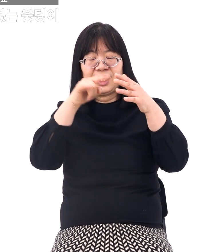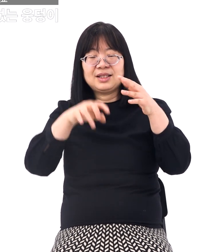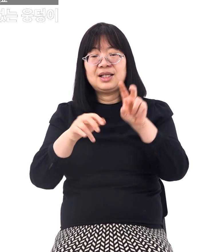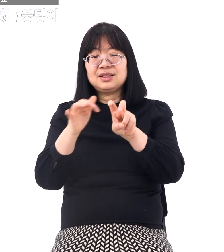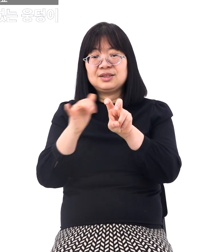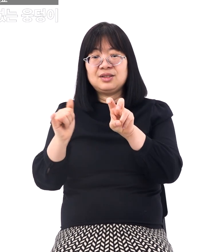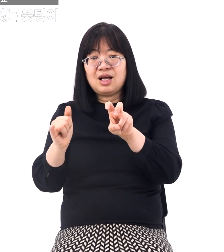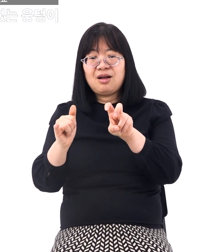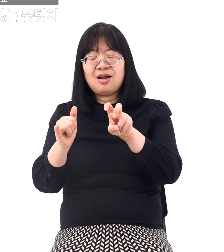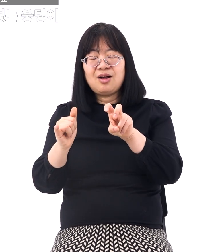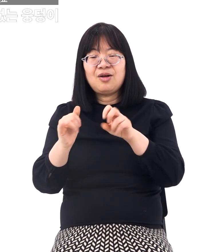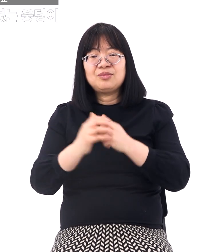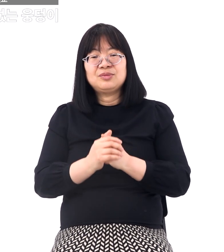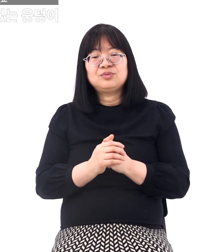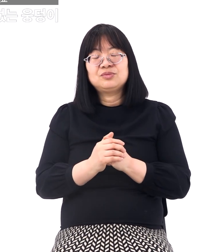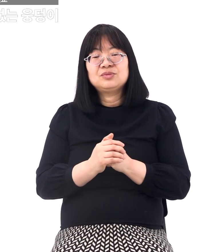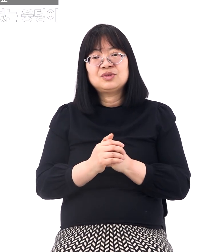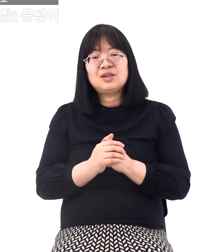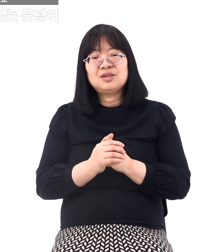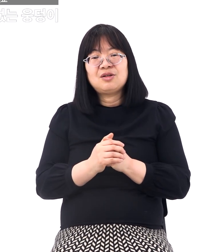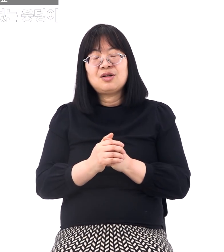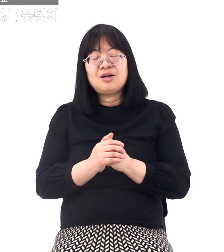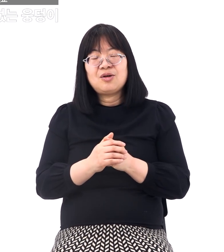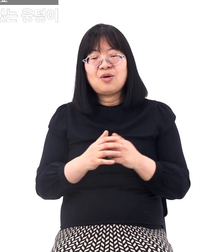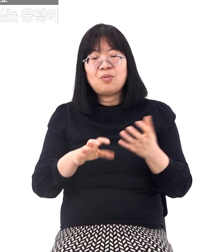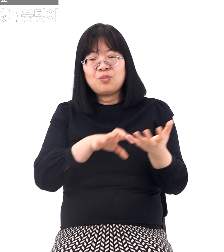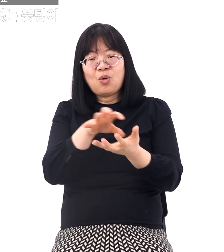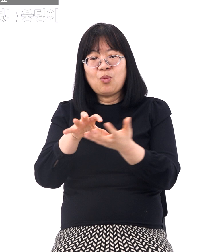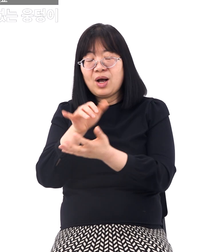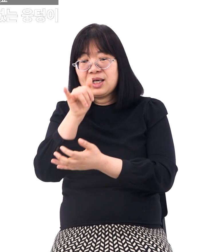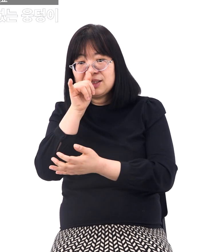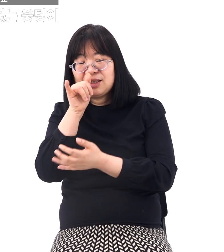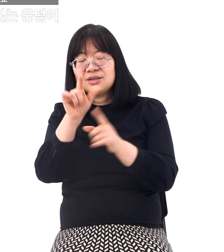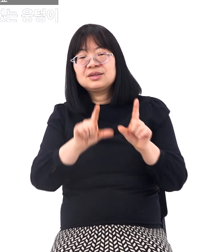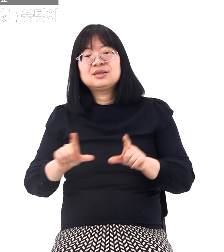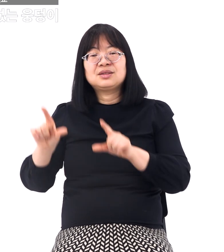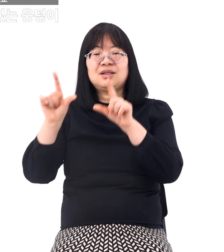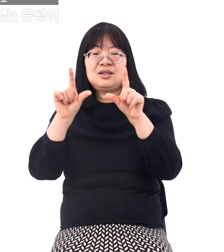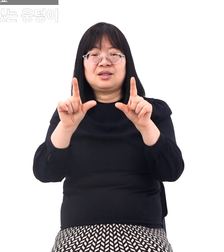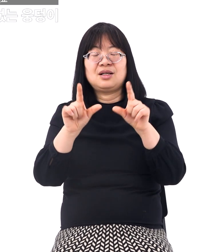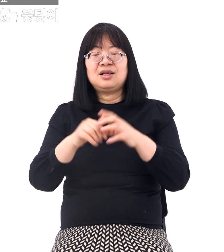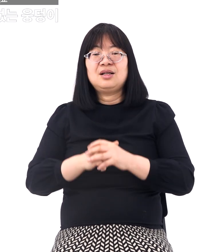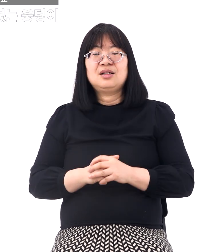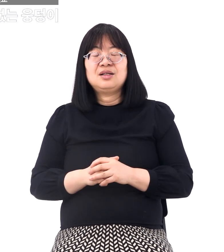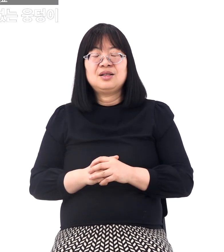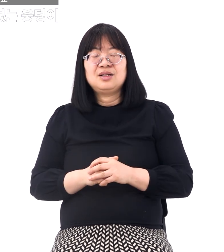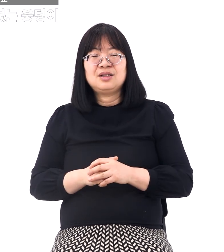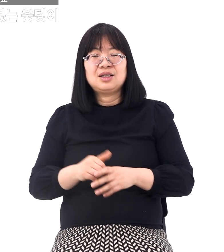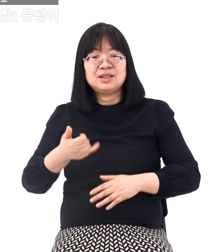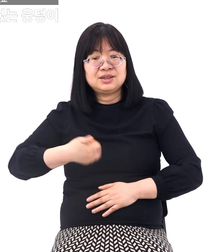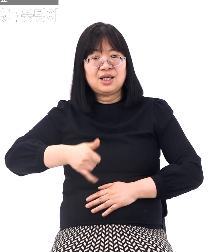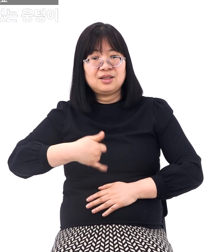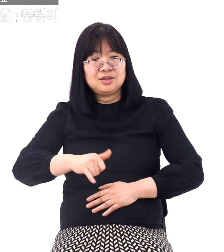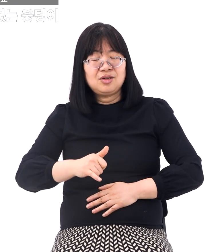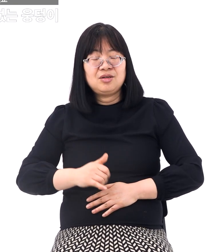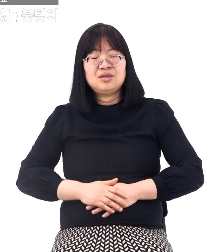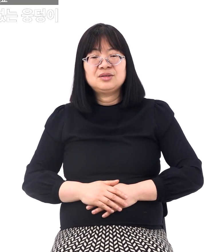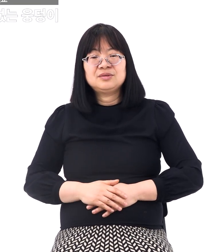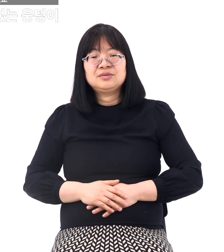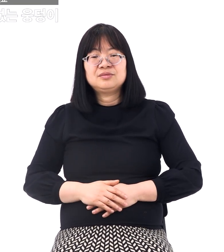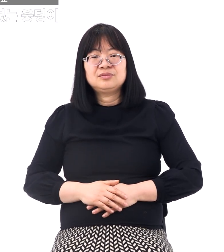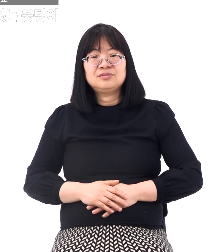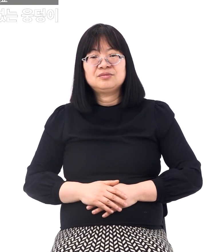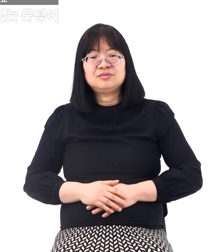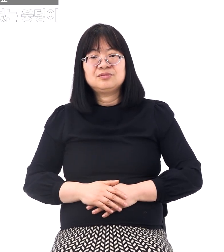20명씩 이 가족 저 가족 섞여가지고 막 생활을 하는, 아이들은